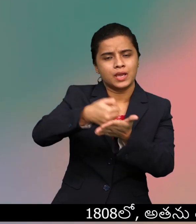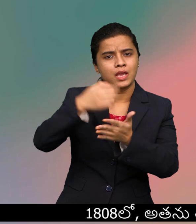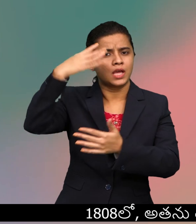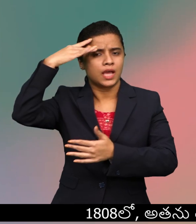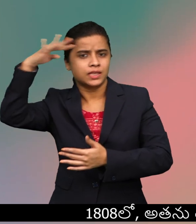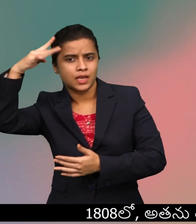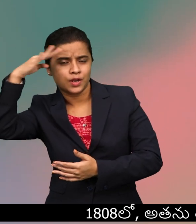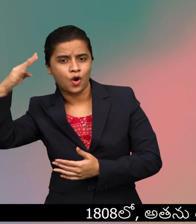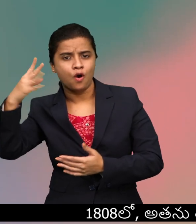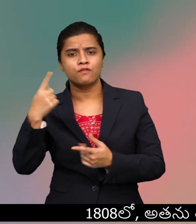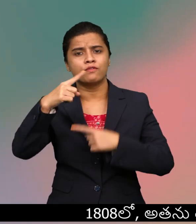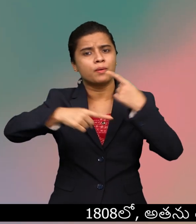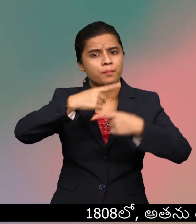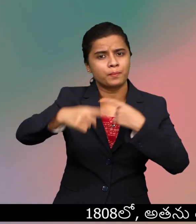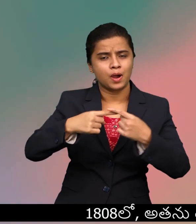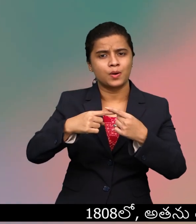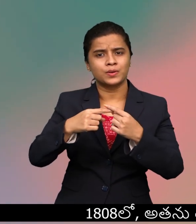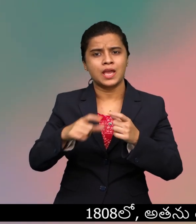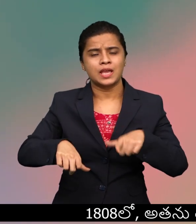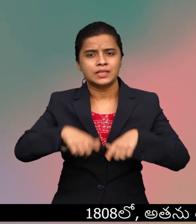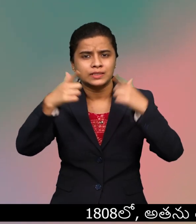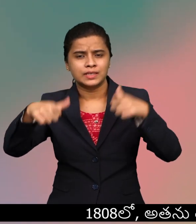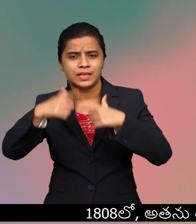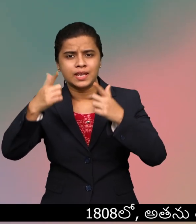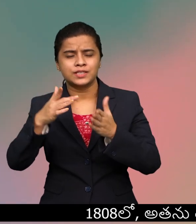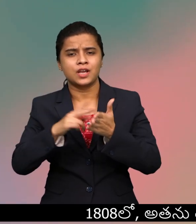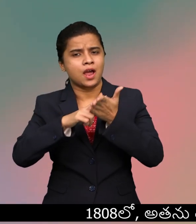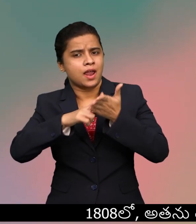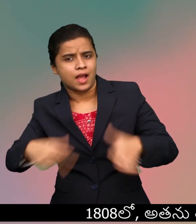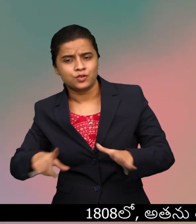1808లో అతను తన పరమాణు సిద్ధాంతాన్ని సమర్పించాడు.